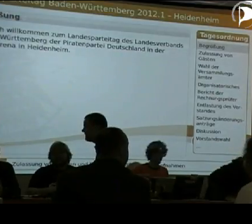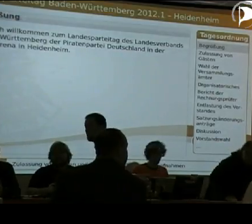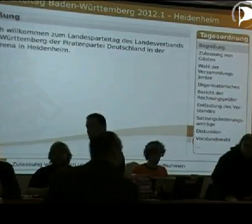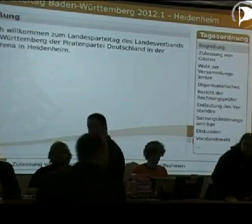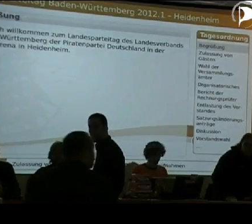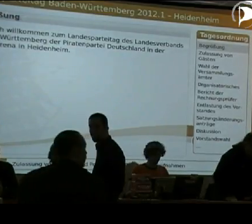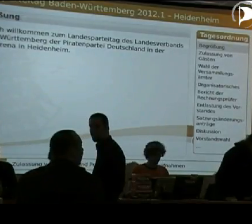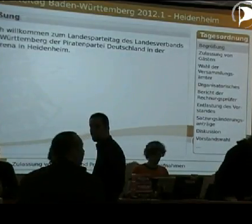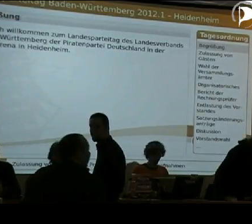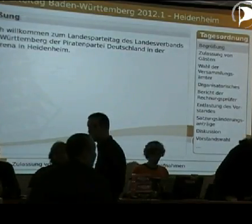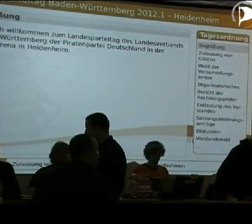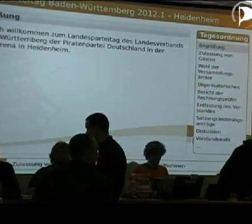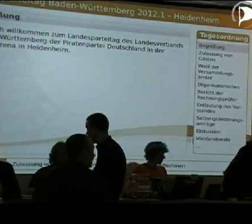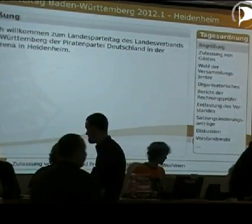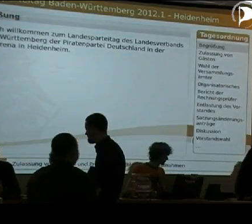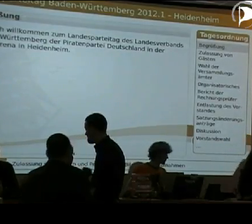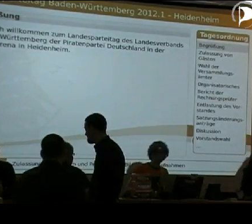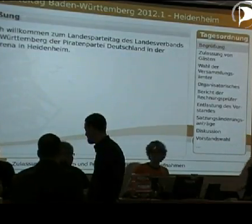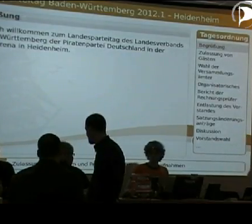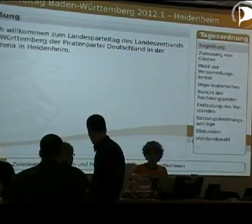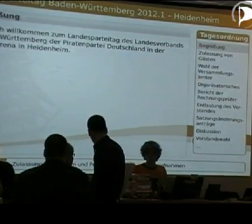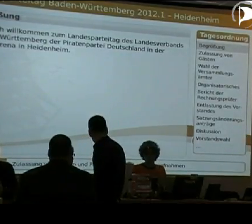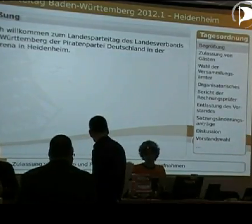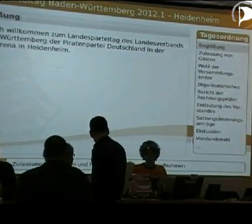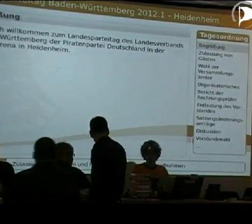sonst wird sie mit schicken so leicht